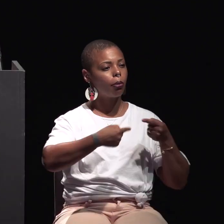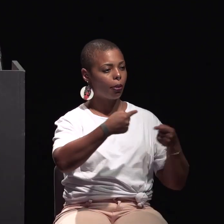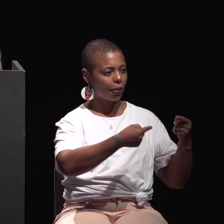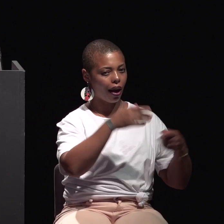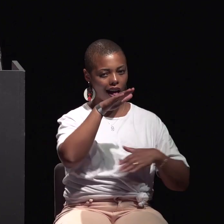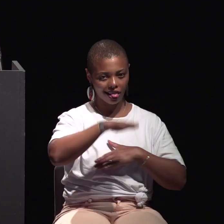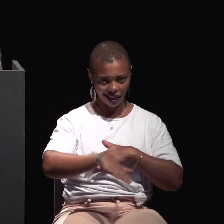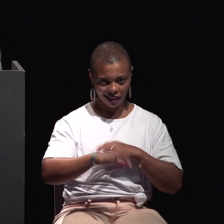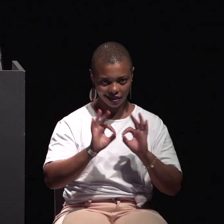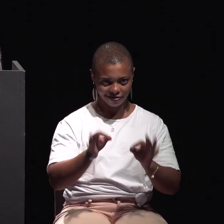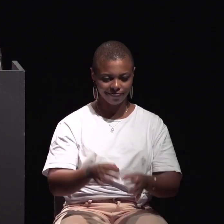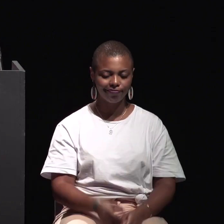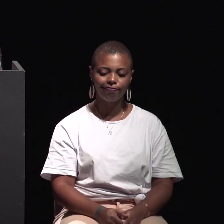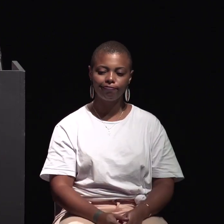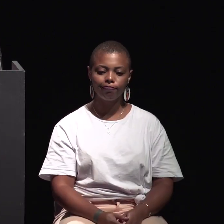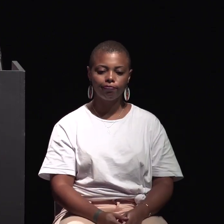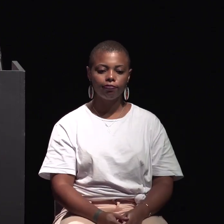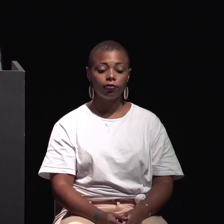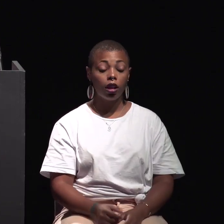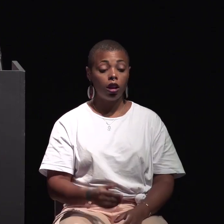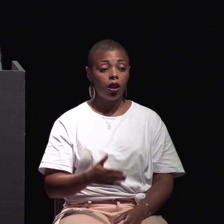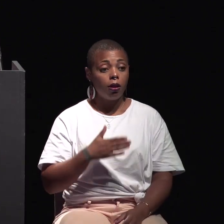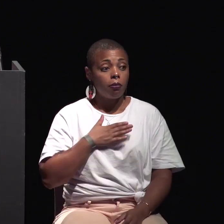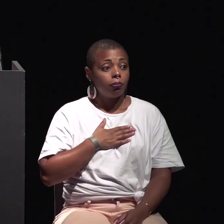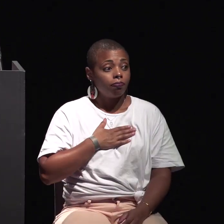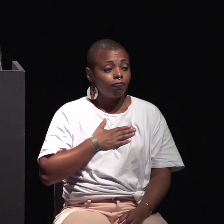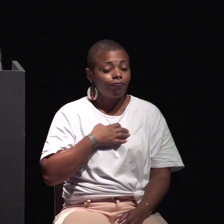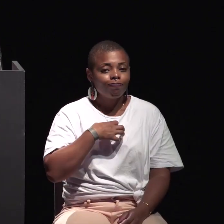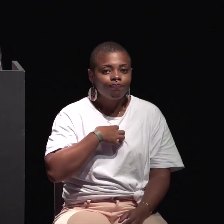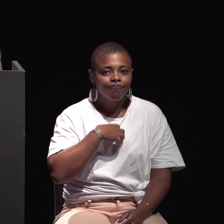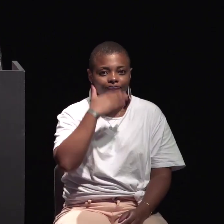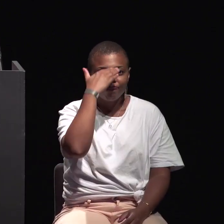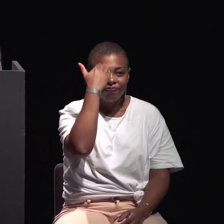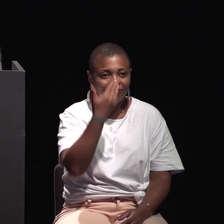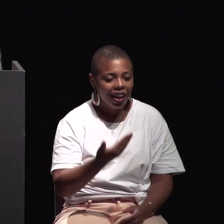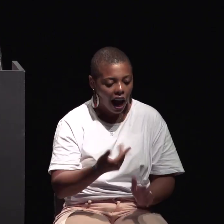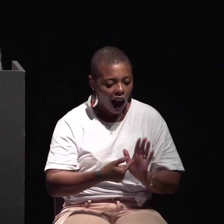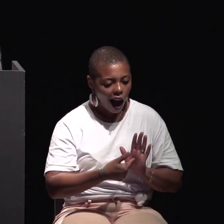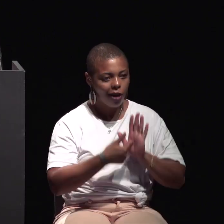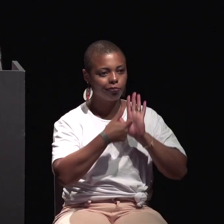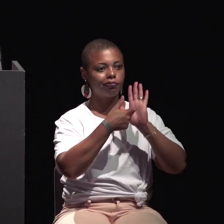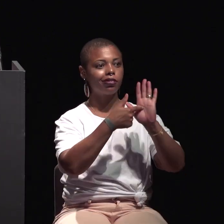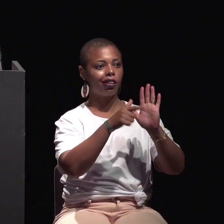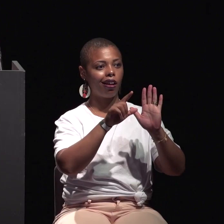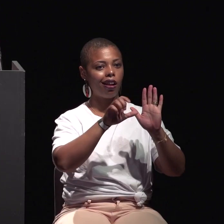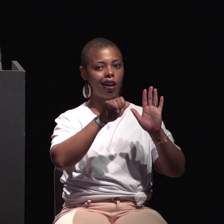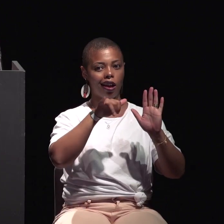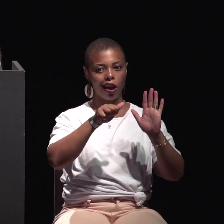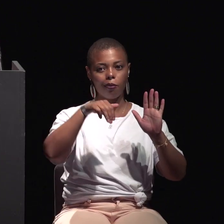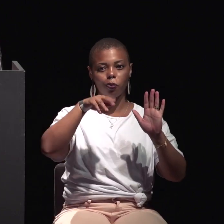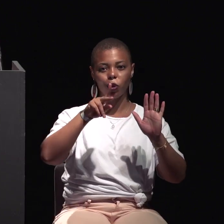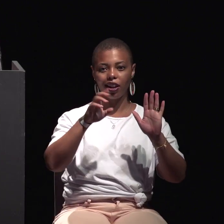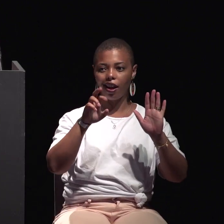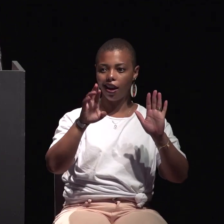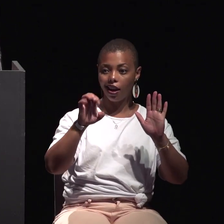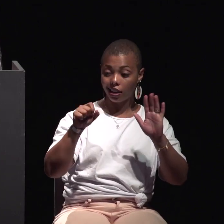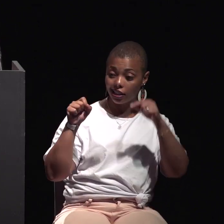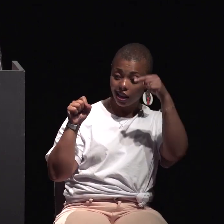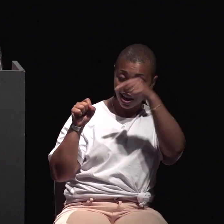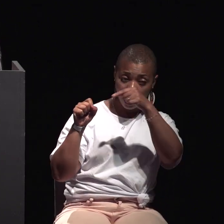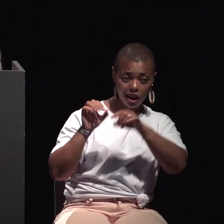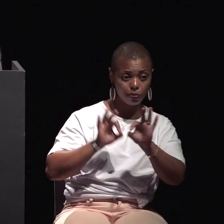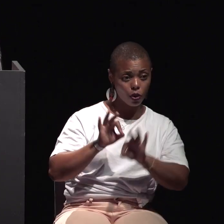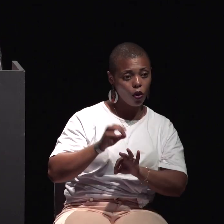tarde. É uma honra estar apresentando o Leia Mulheres, que é um projeto que eu ajudei a